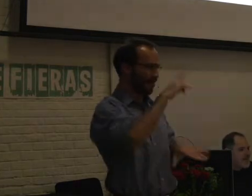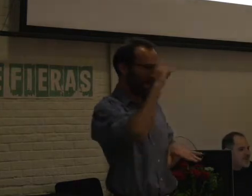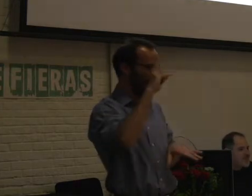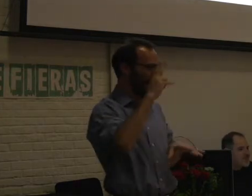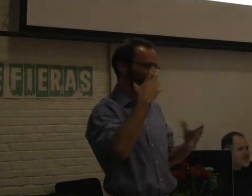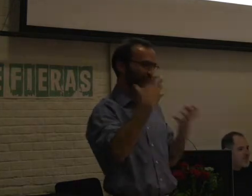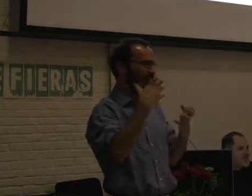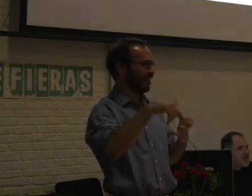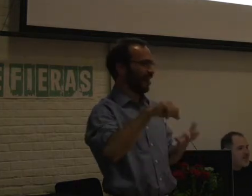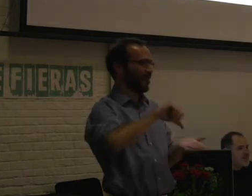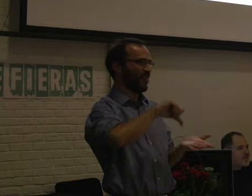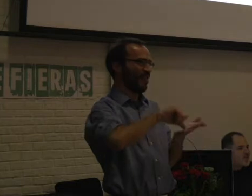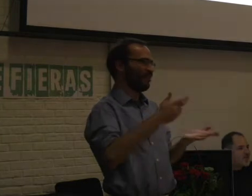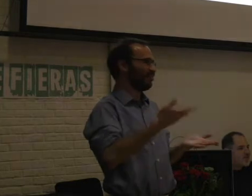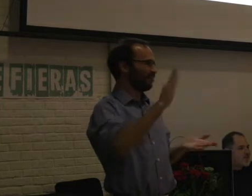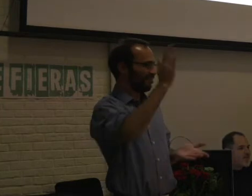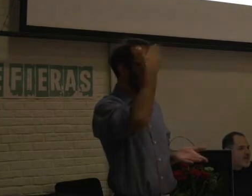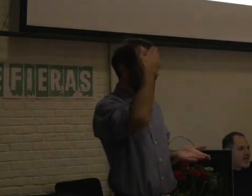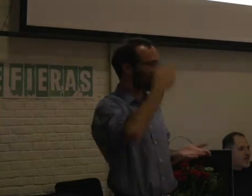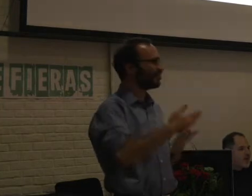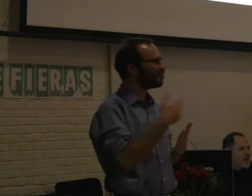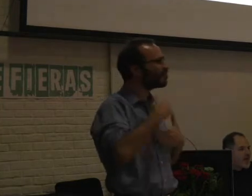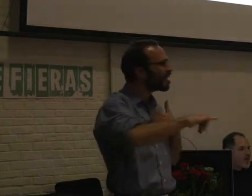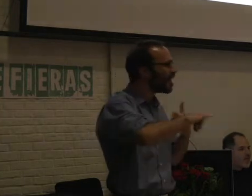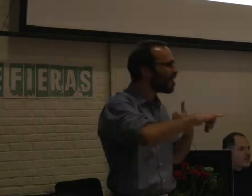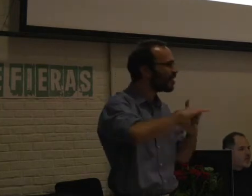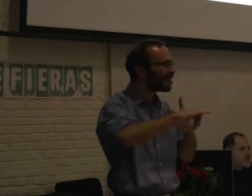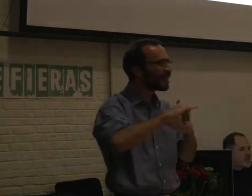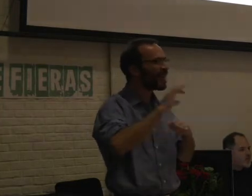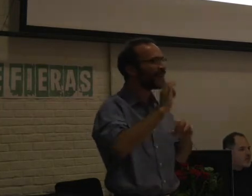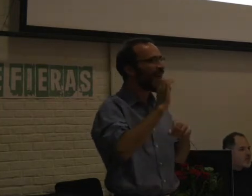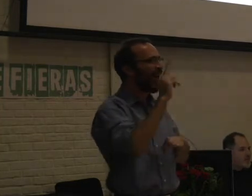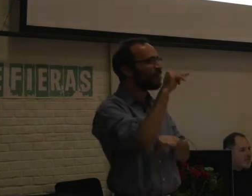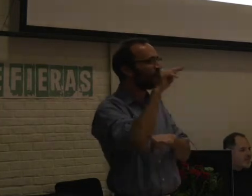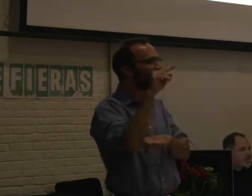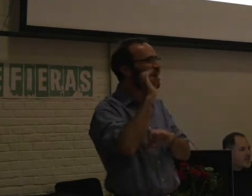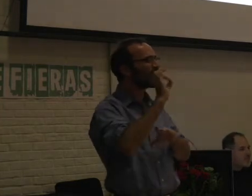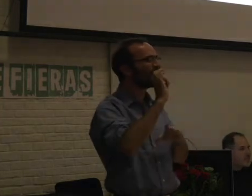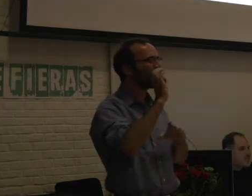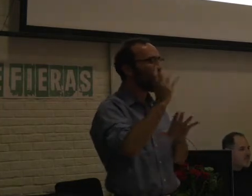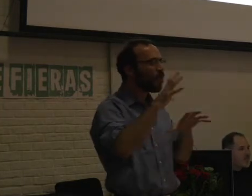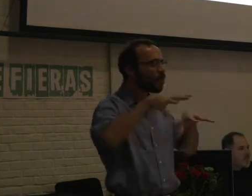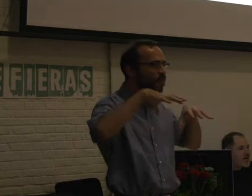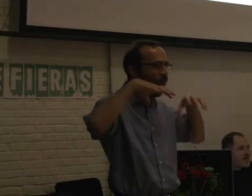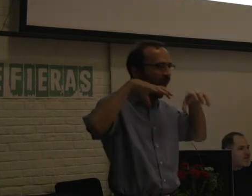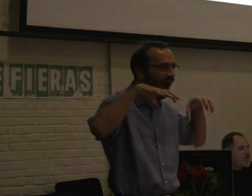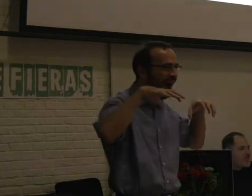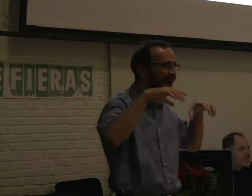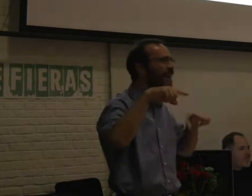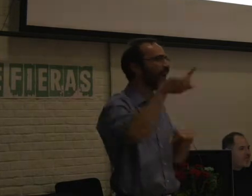arte de nuestra ciudad, y en concreto me he acercado a los lienzos brujeriles que pintó para el Palacio de